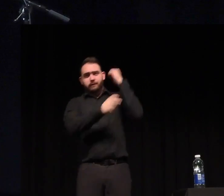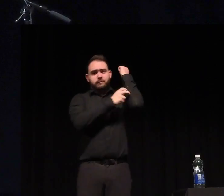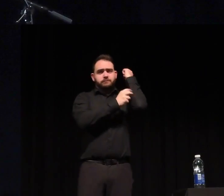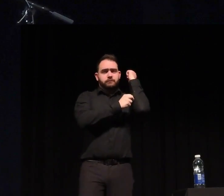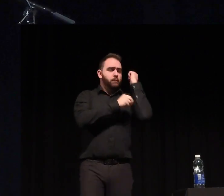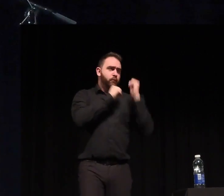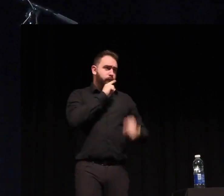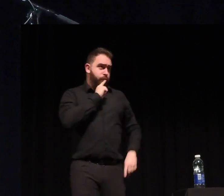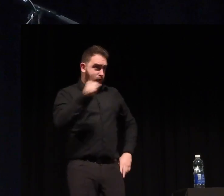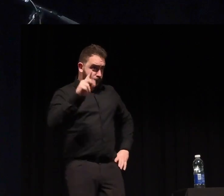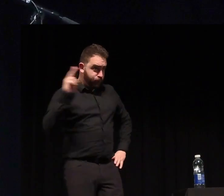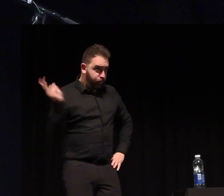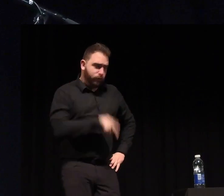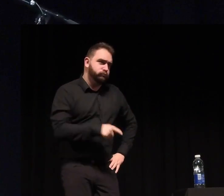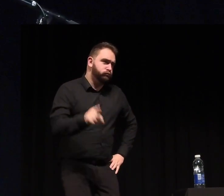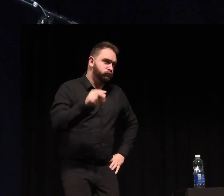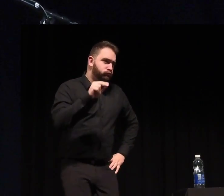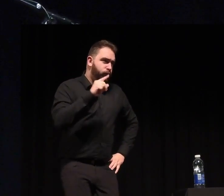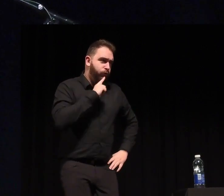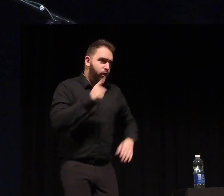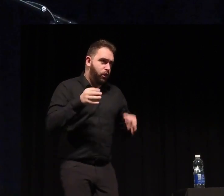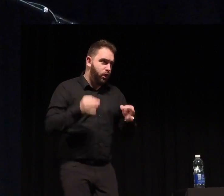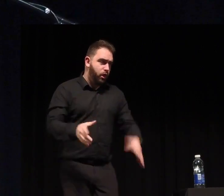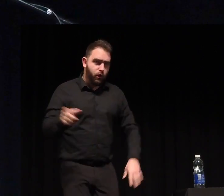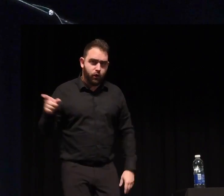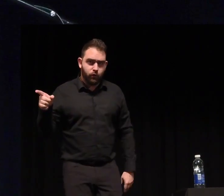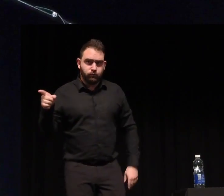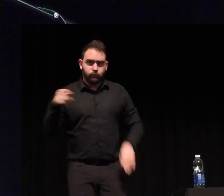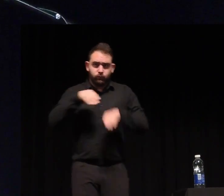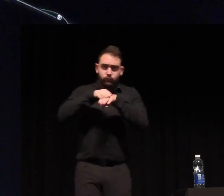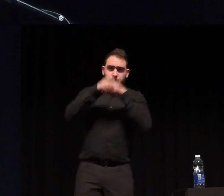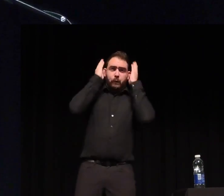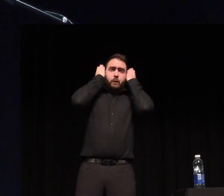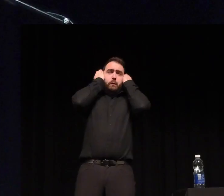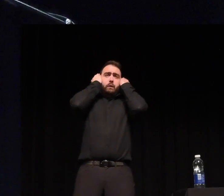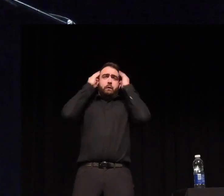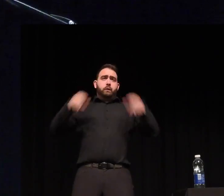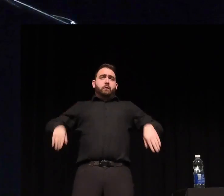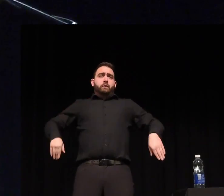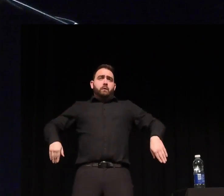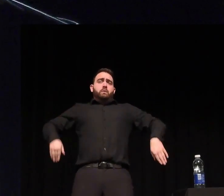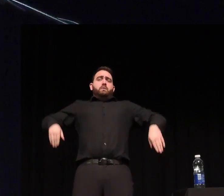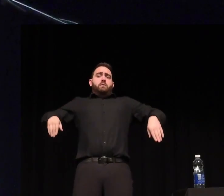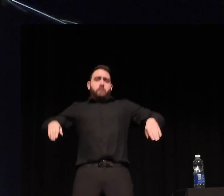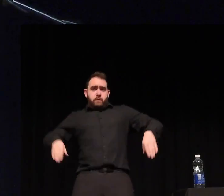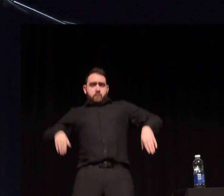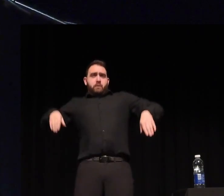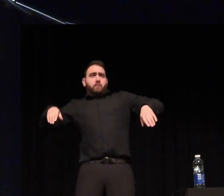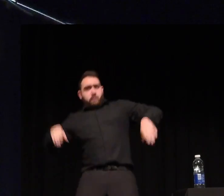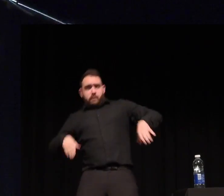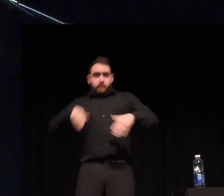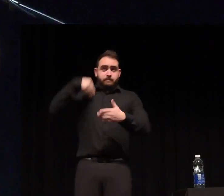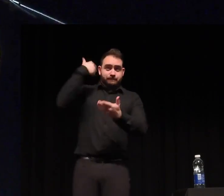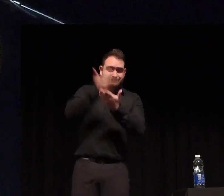non. Alors, il a dû aimer ça, parce que quand il est arrivé en bas, il a fait une petite danse de castor.